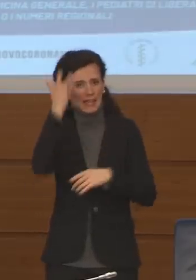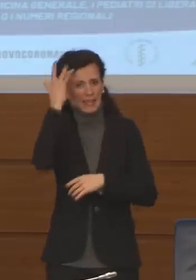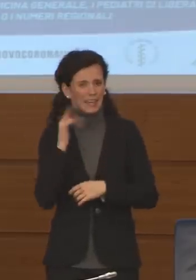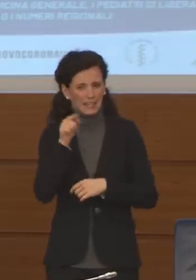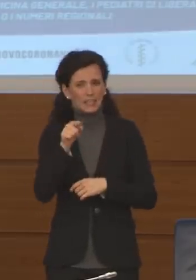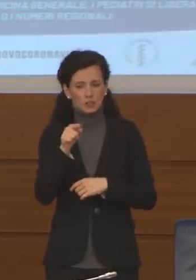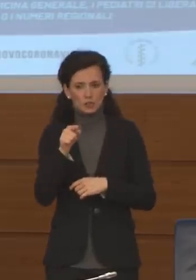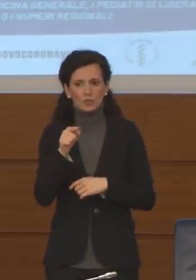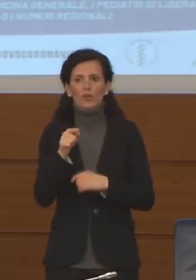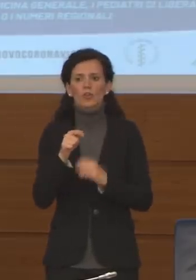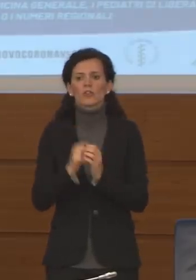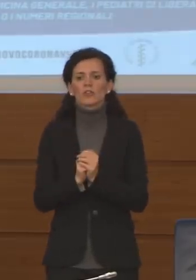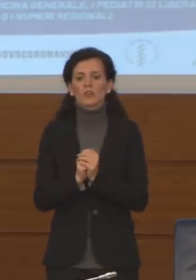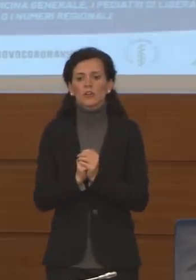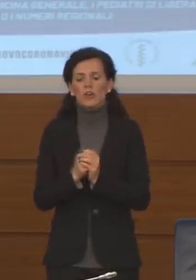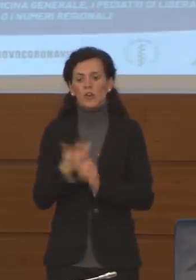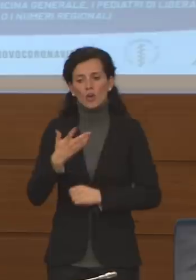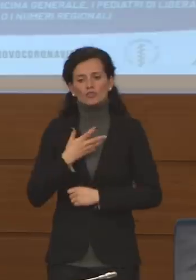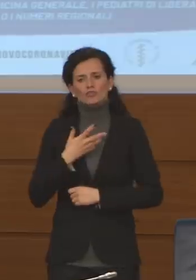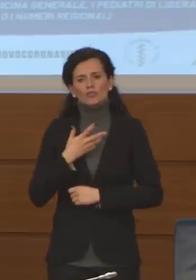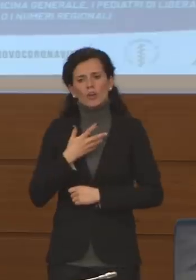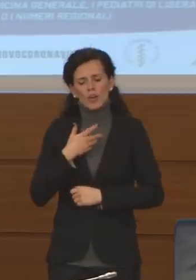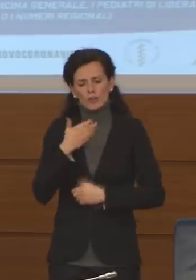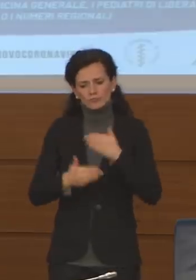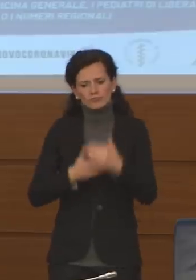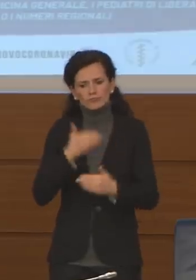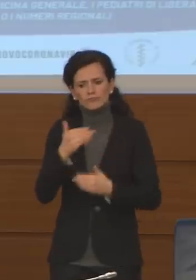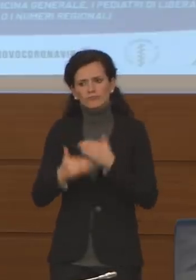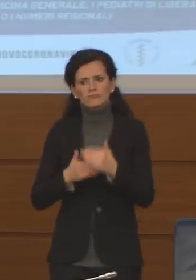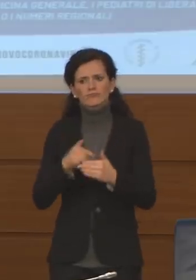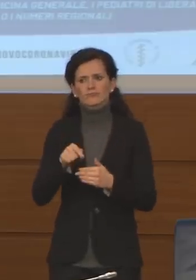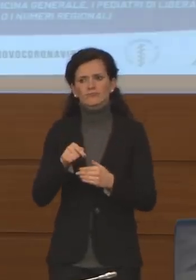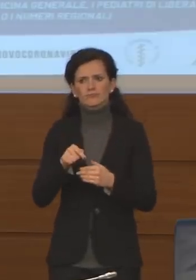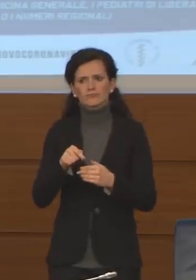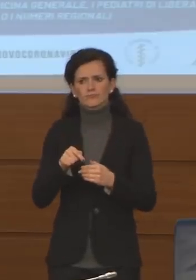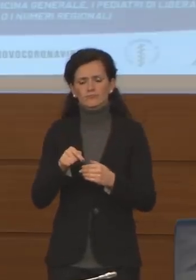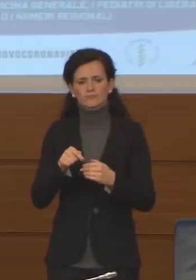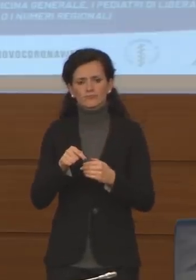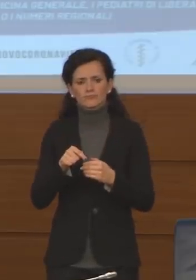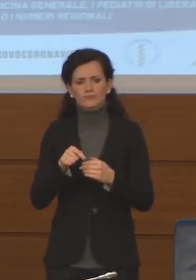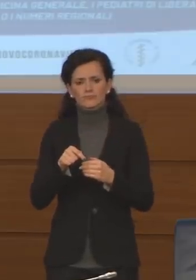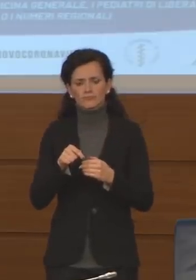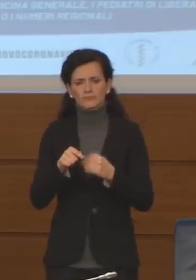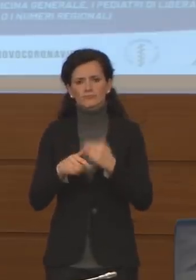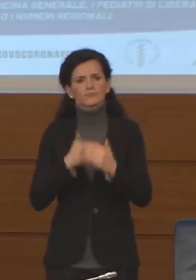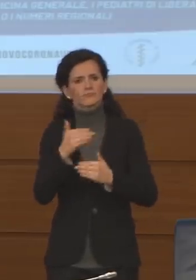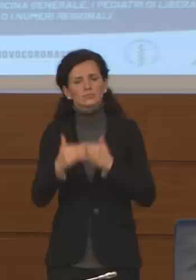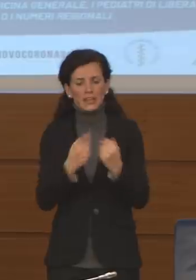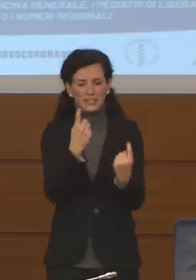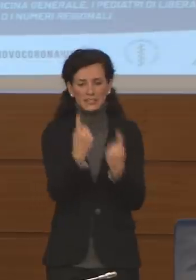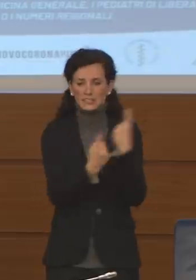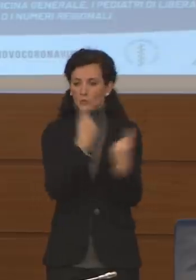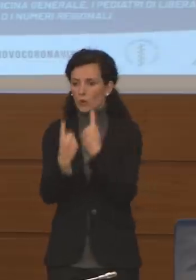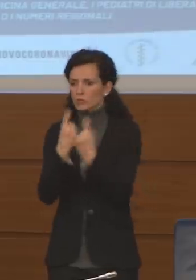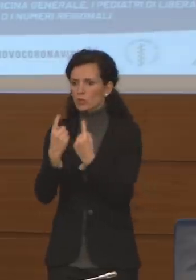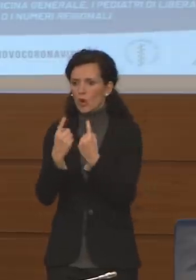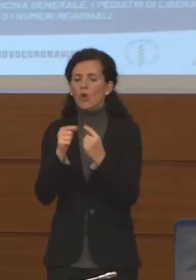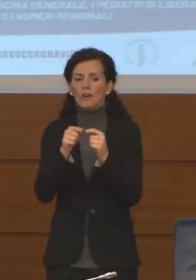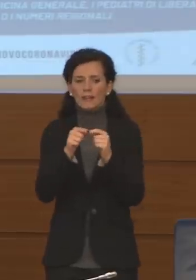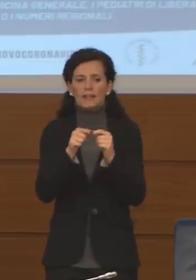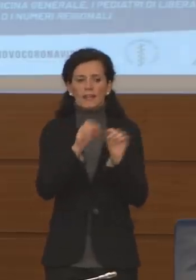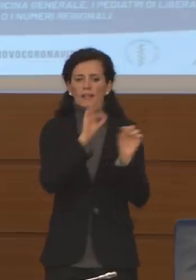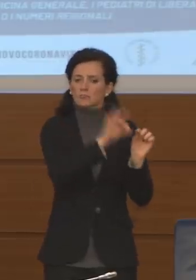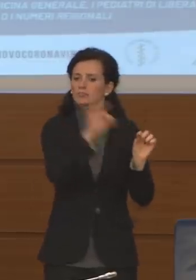c'è in corso una redistribuzione sostanzialmente delle casistiche a in modo da poter garantire